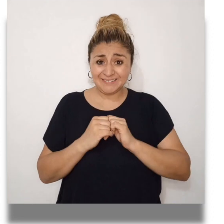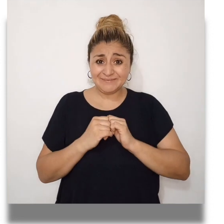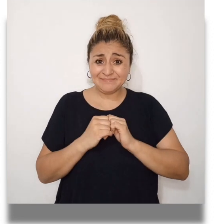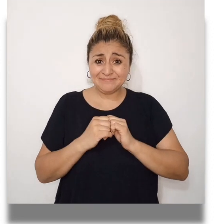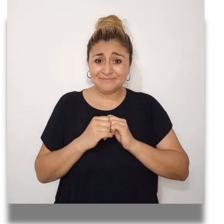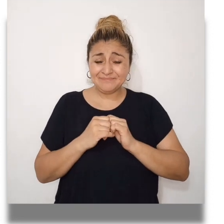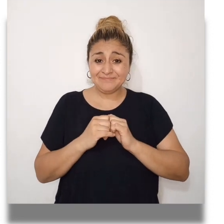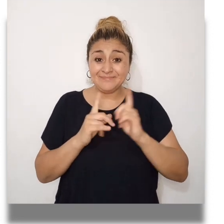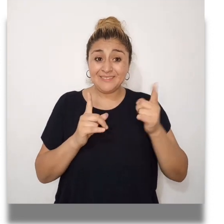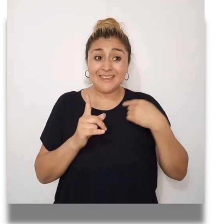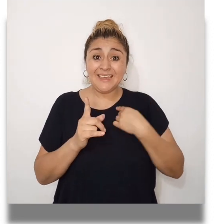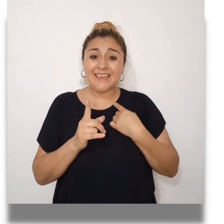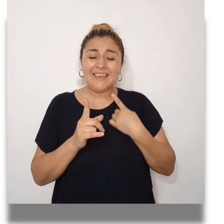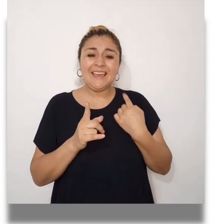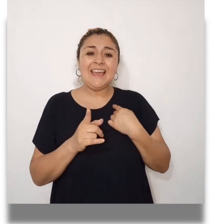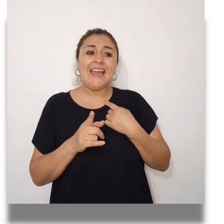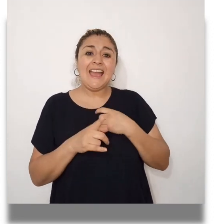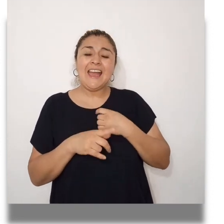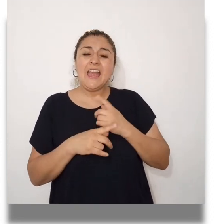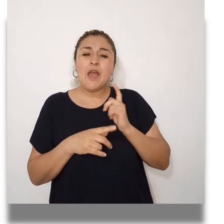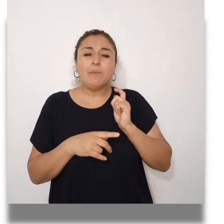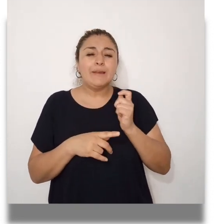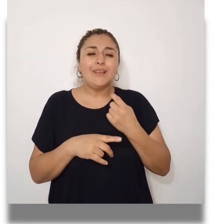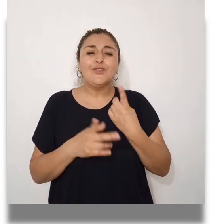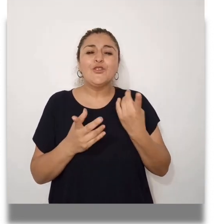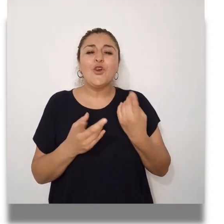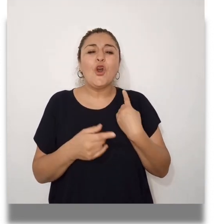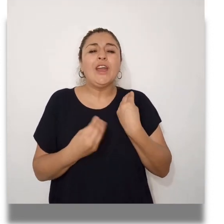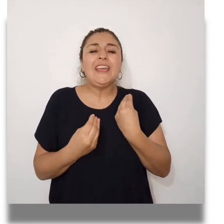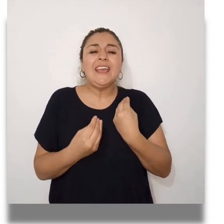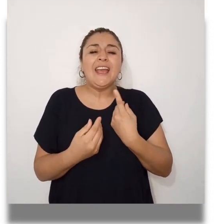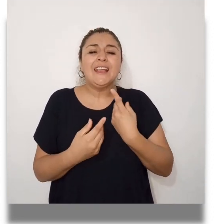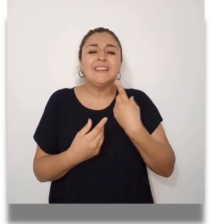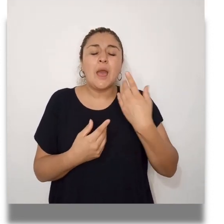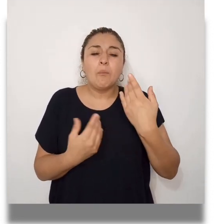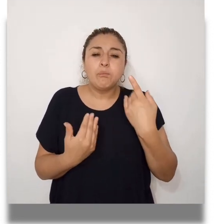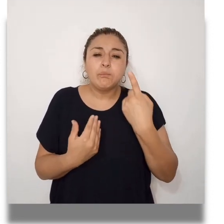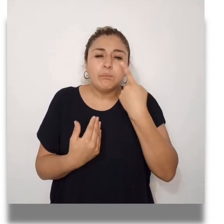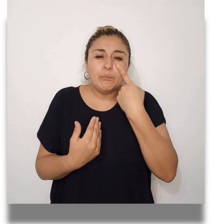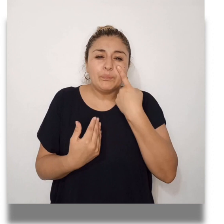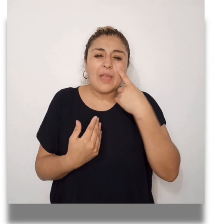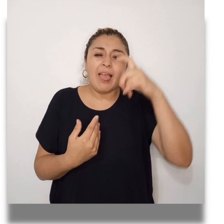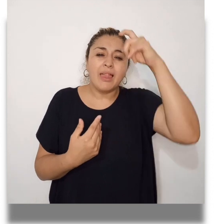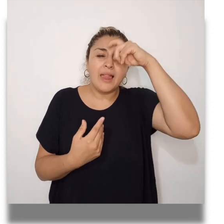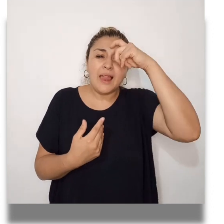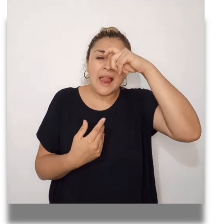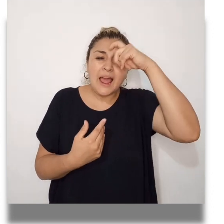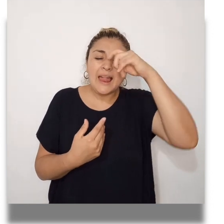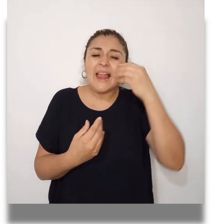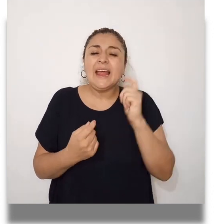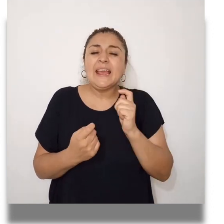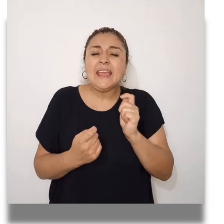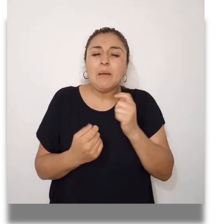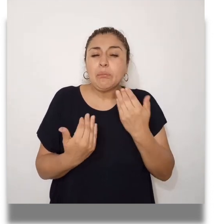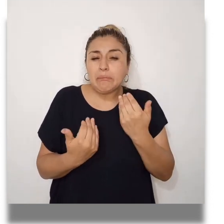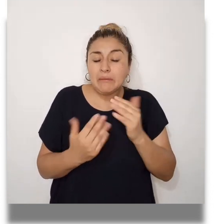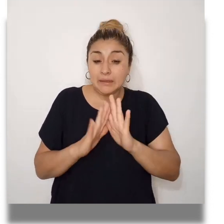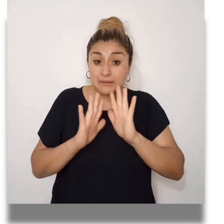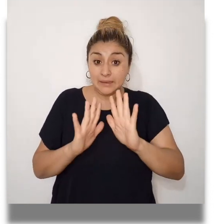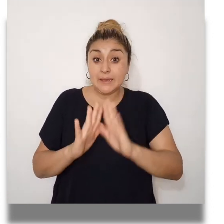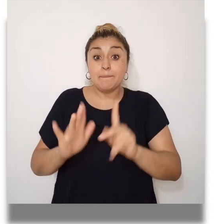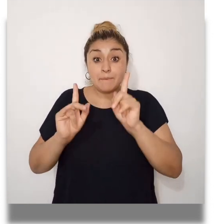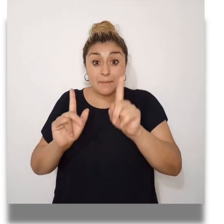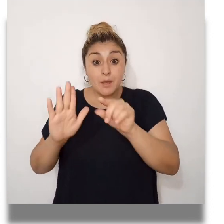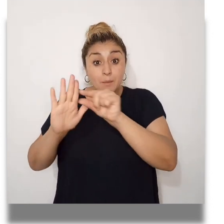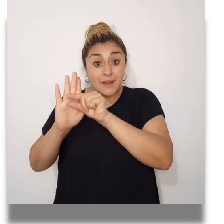sabiduría. Et du verset 13 jusqu'à la fin du chapitre. Y del versículo 13 hasta el